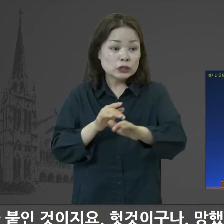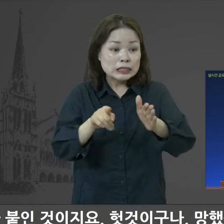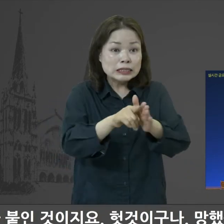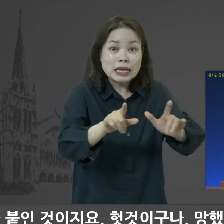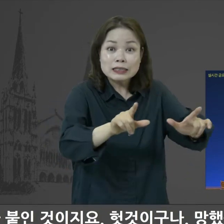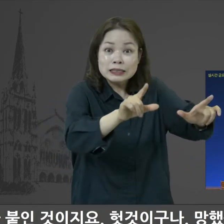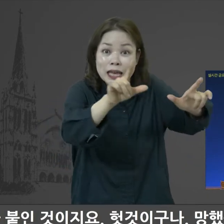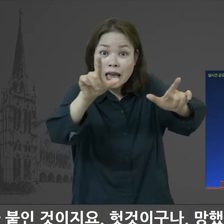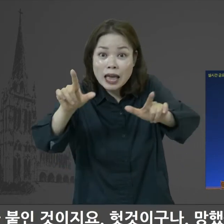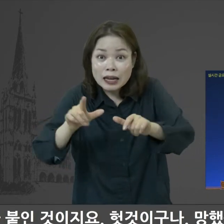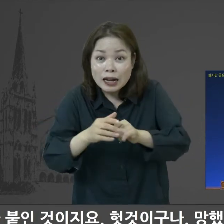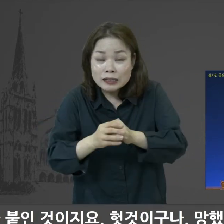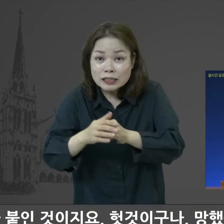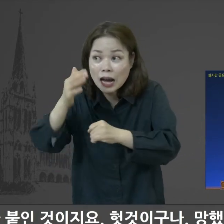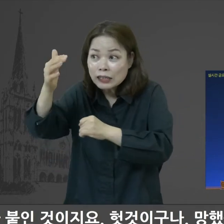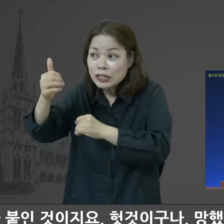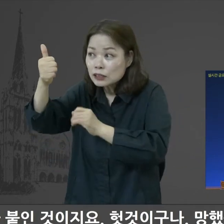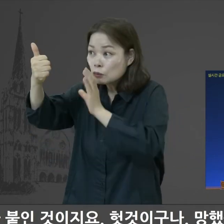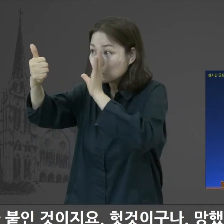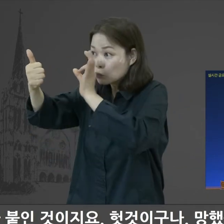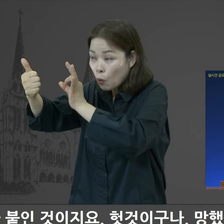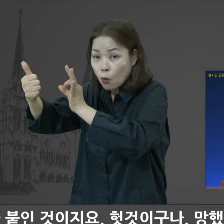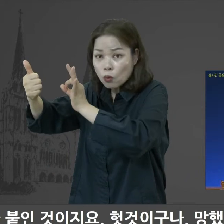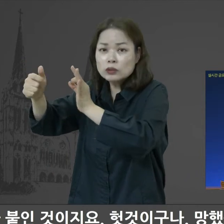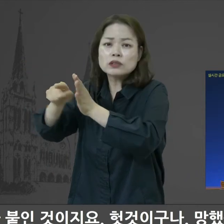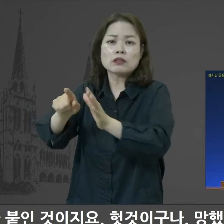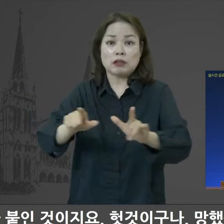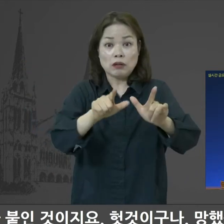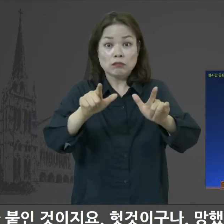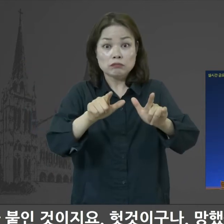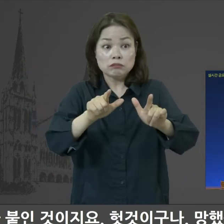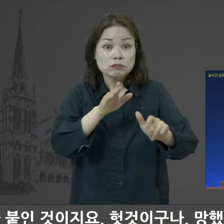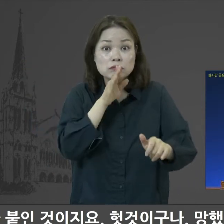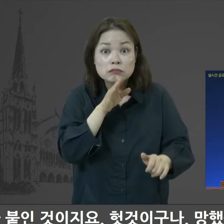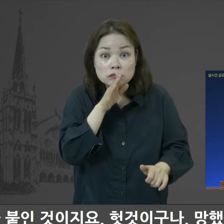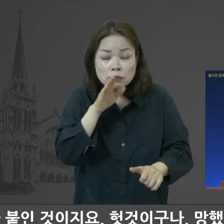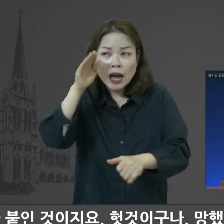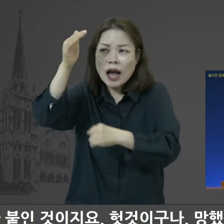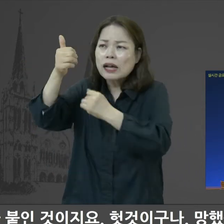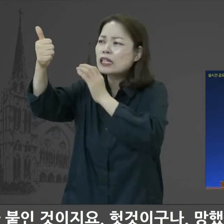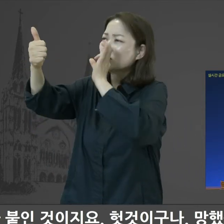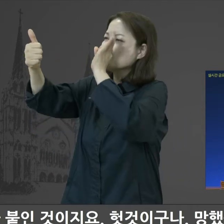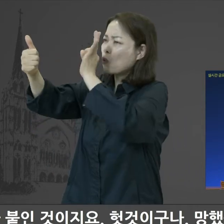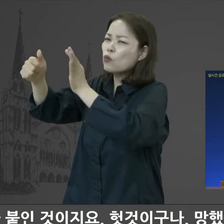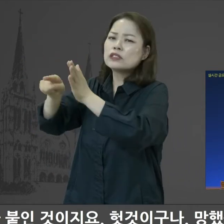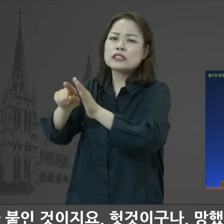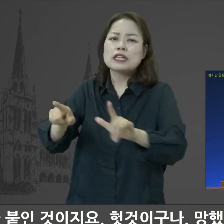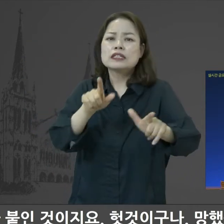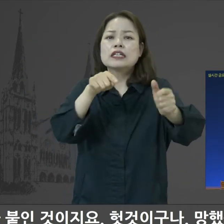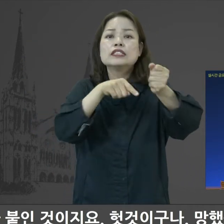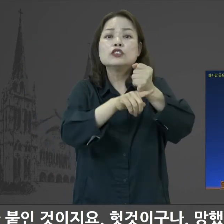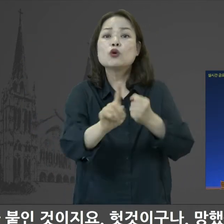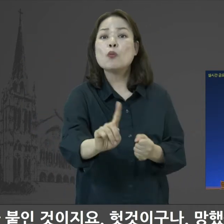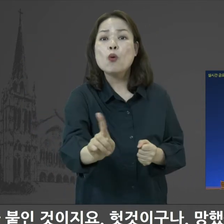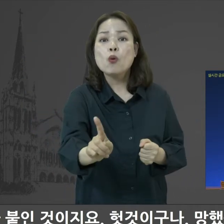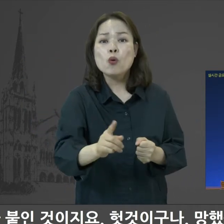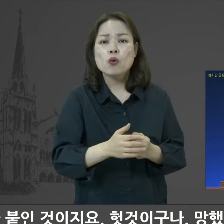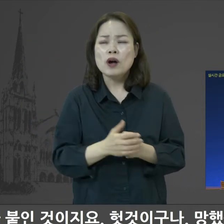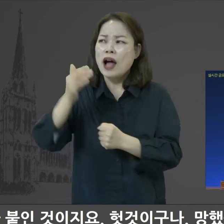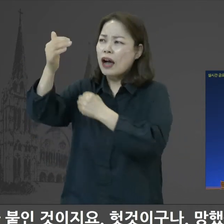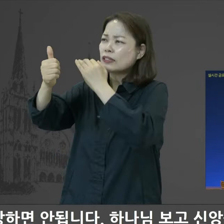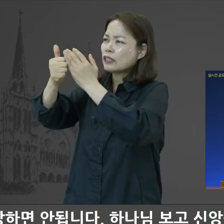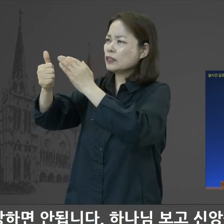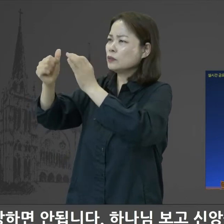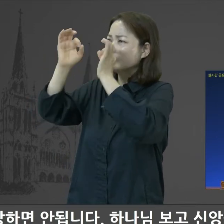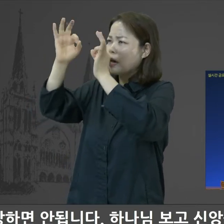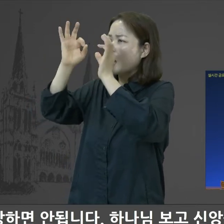가운데 하나님 보고 신앙생활 하자는 얘기를 많이 하잖아요. 여러분, 하나님 보고 신앙생활을 해야 되는 이유가 뭡니까? 하나님 보고